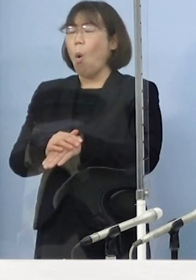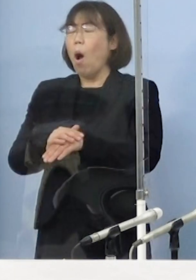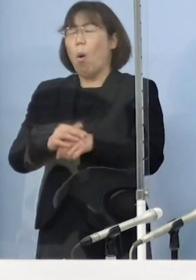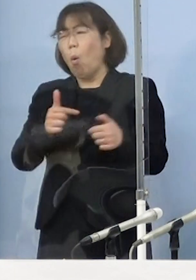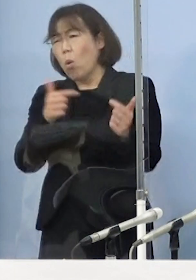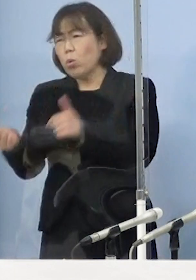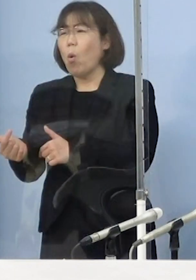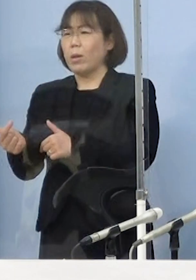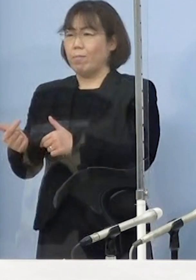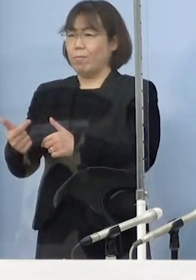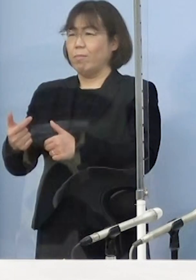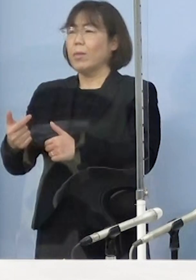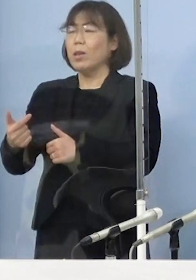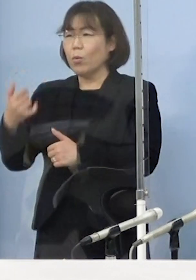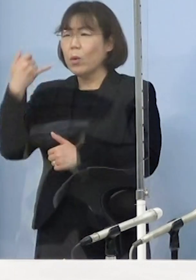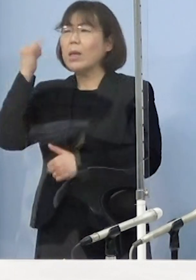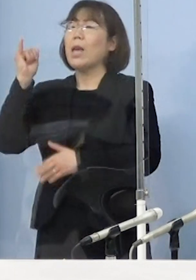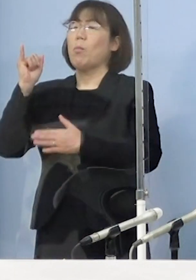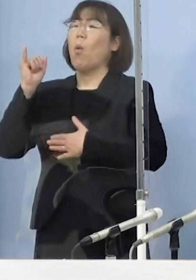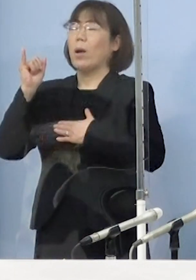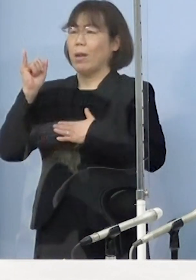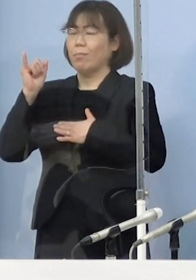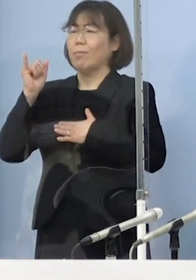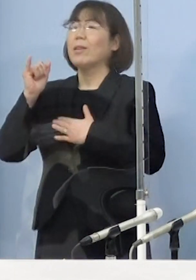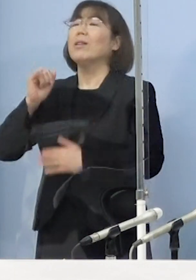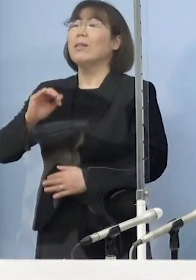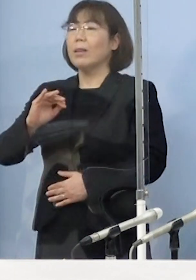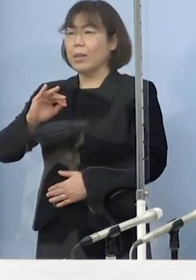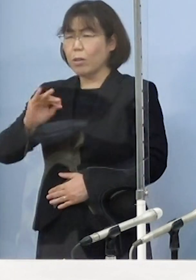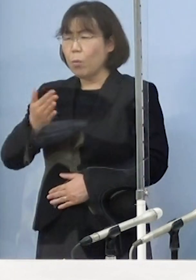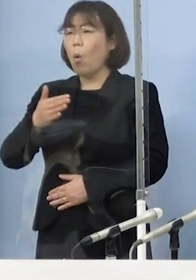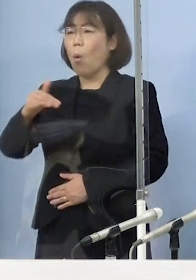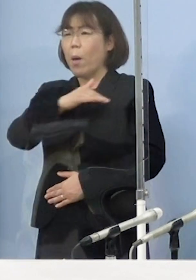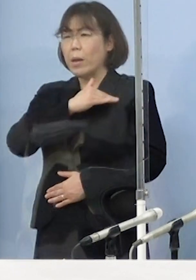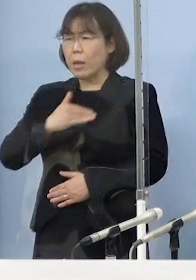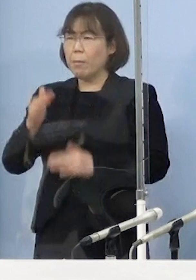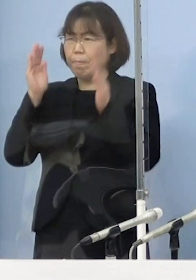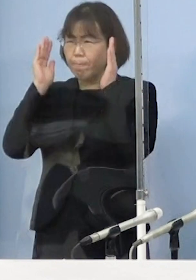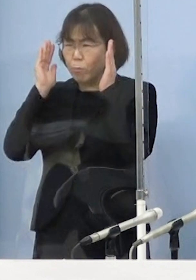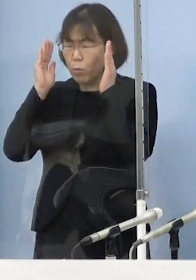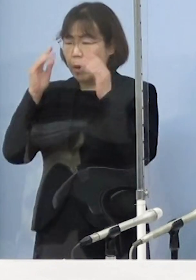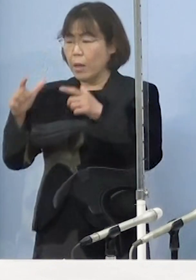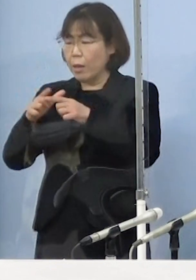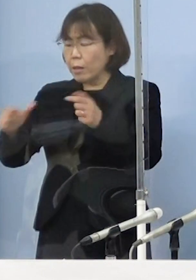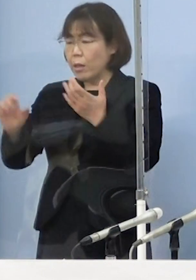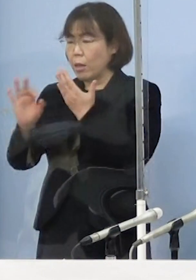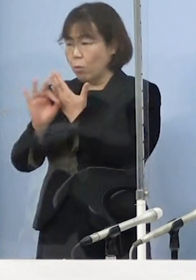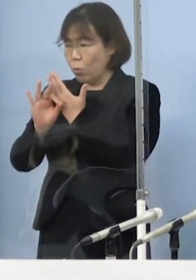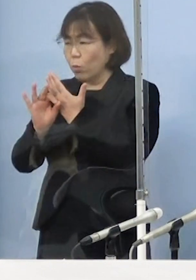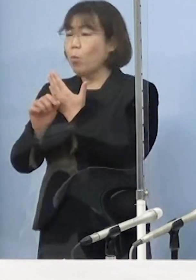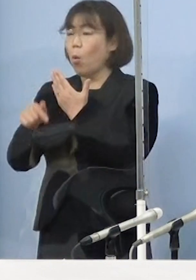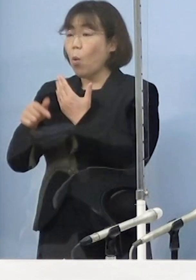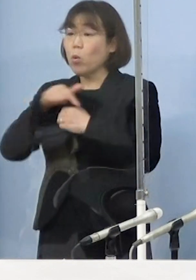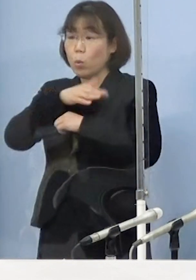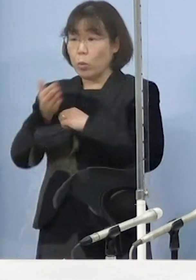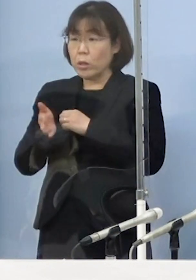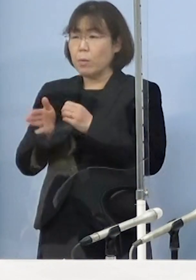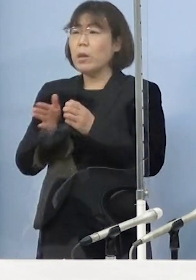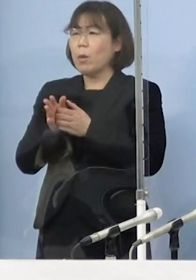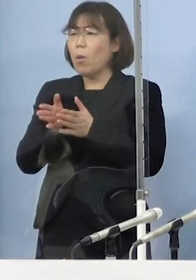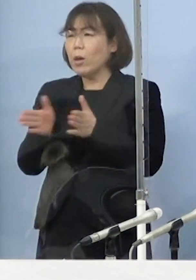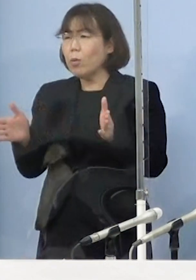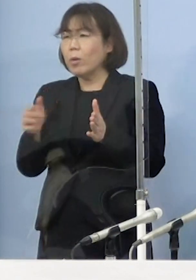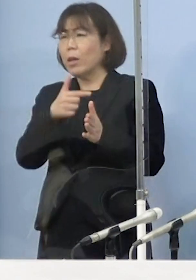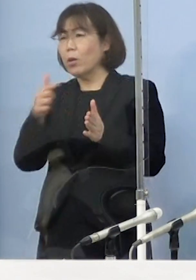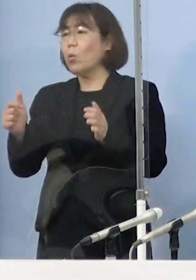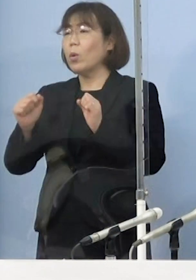分かれればいいんですけどね、まあ、我々としても精一杯、また全国事例を徳島で横展開している、こうしたものはあるん